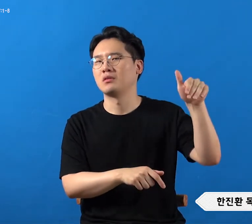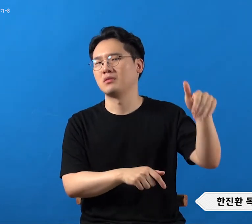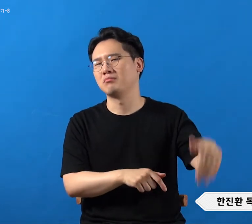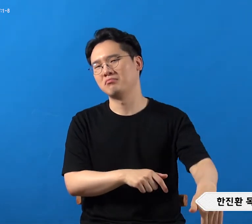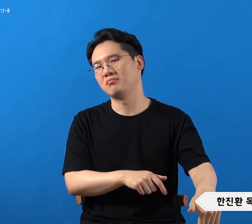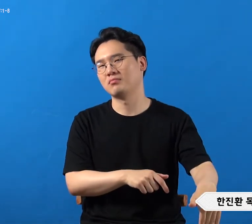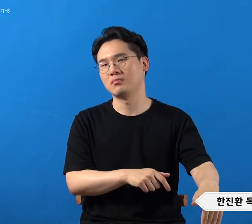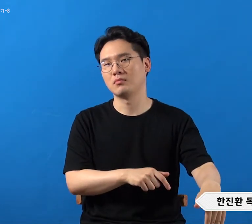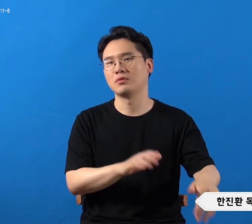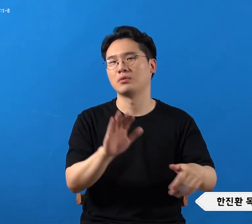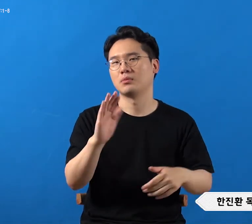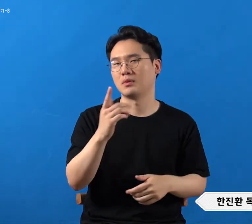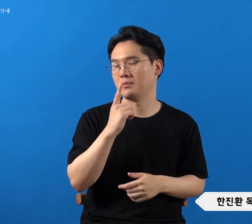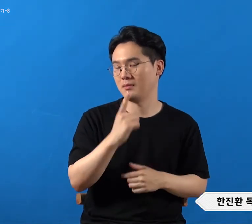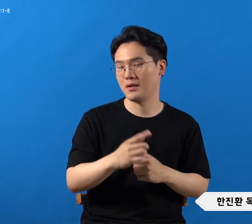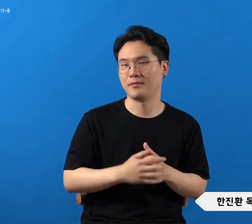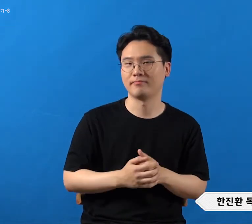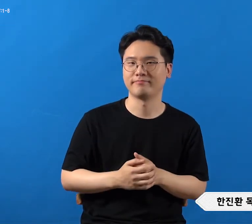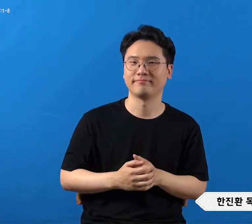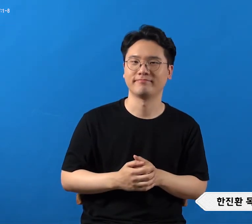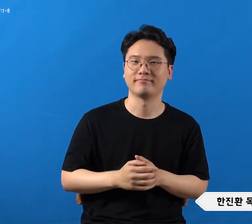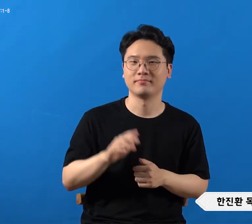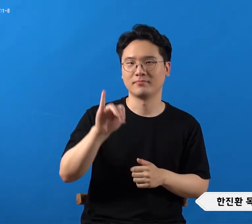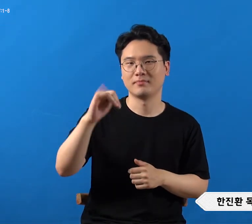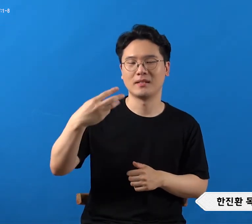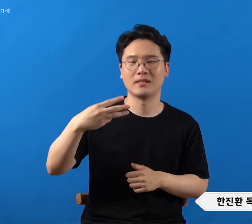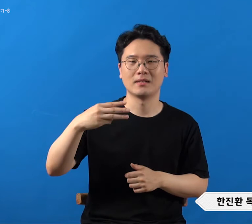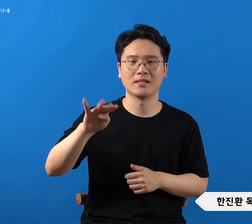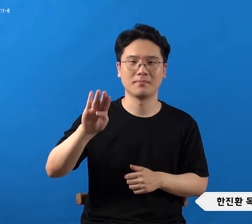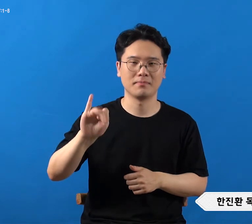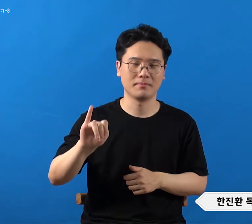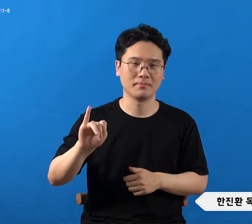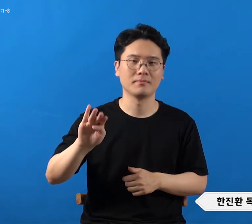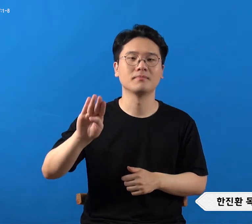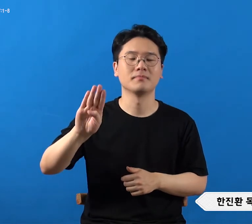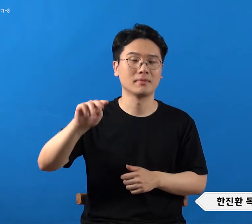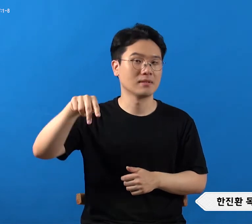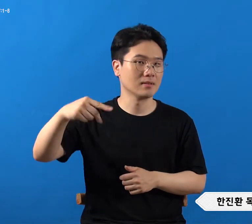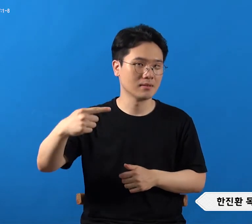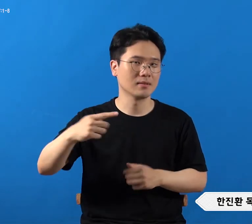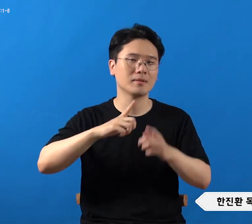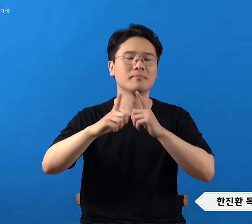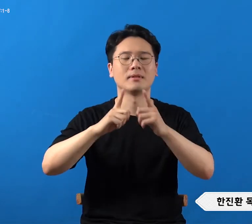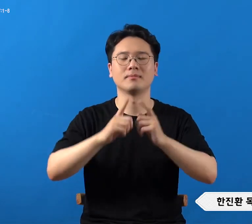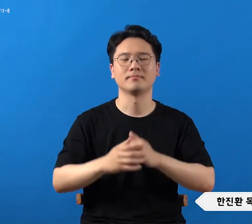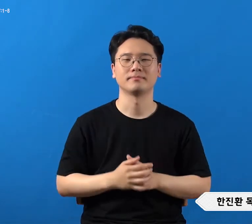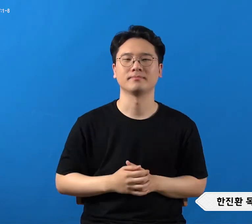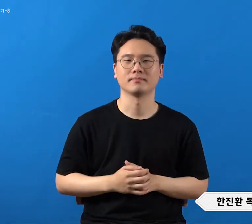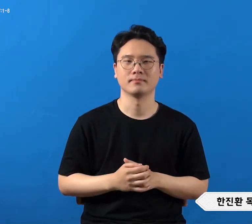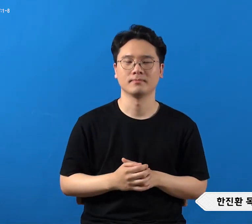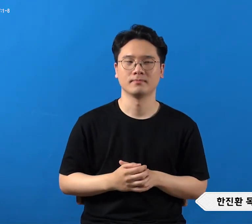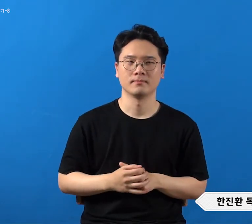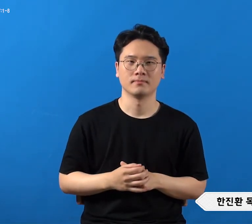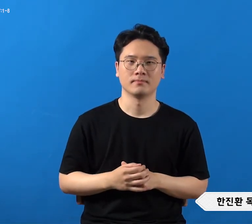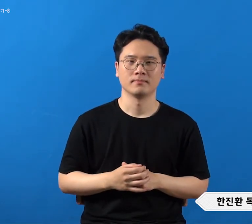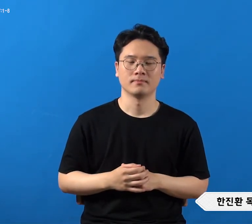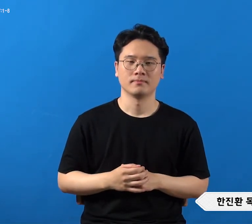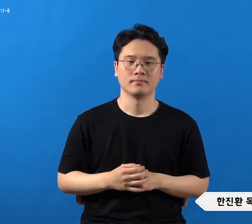기고 있다. J.B. 필립스가 그렇게 지적을 했습니다. 맞는 말이죠.